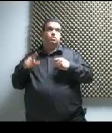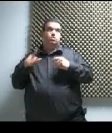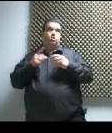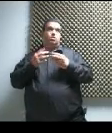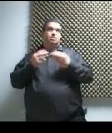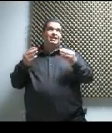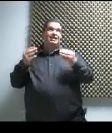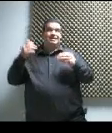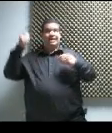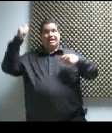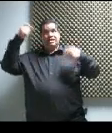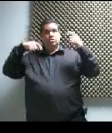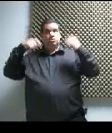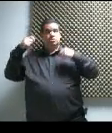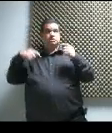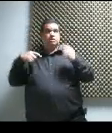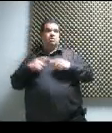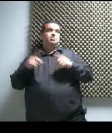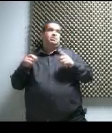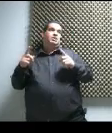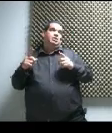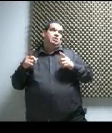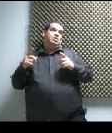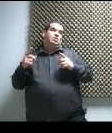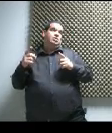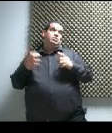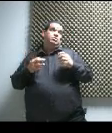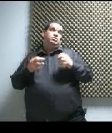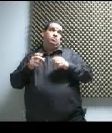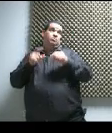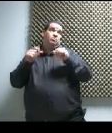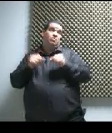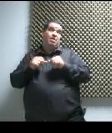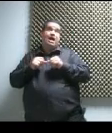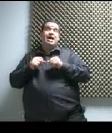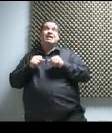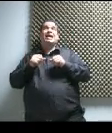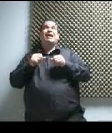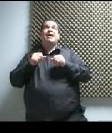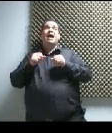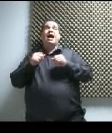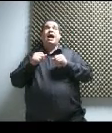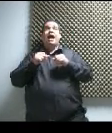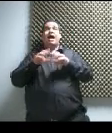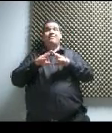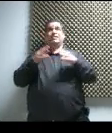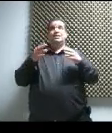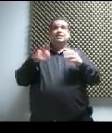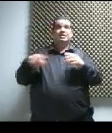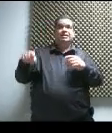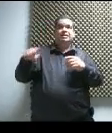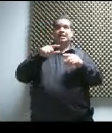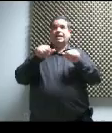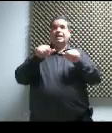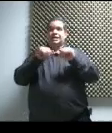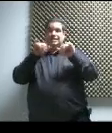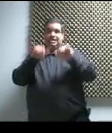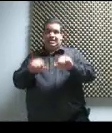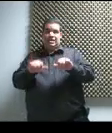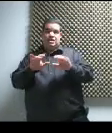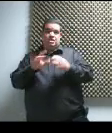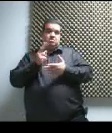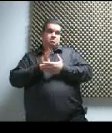material que está cayendo encima. Pero si tú estás en un espacio abierto, no hay problema, porque entonces simplemente paras el vehículo. Y me quedo ahí. Y te quedas